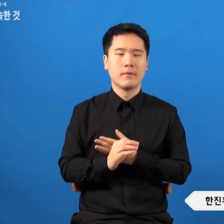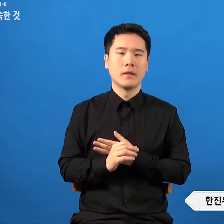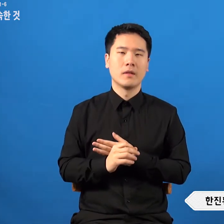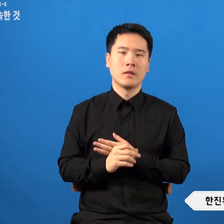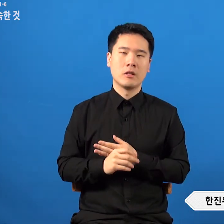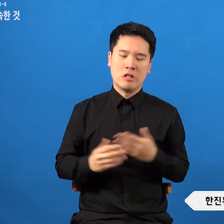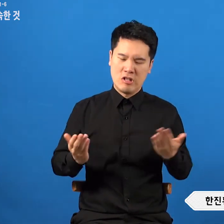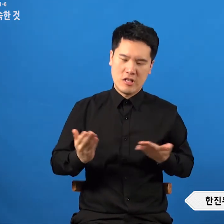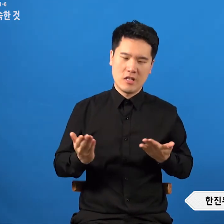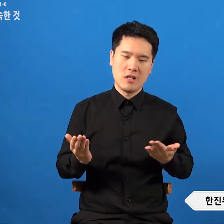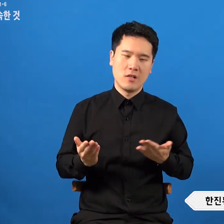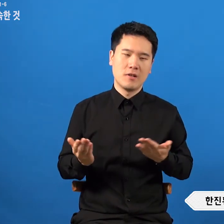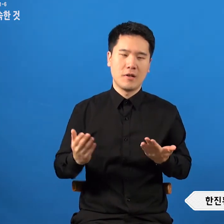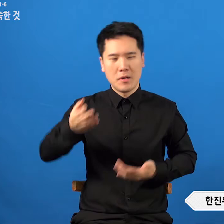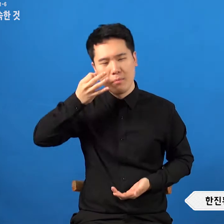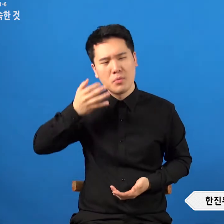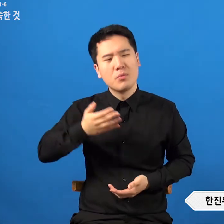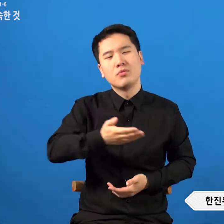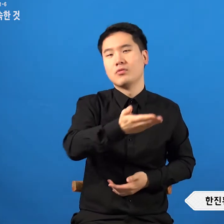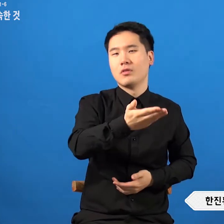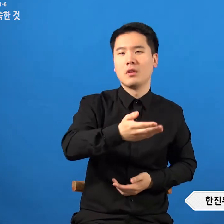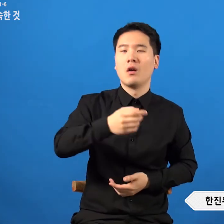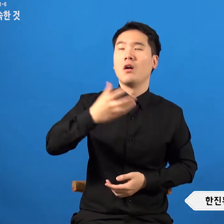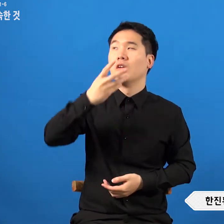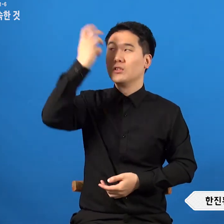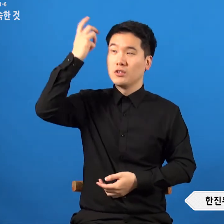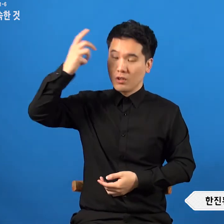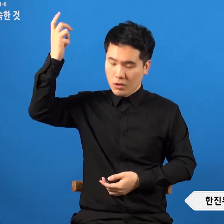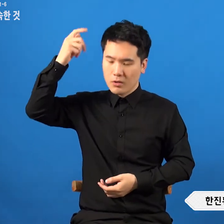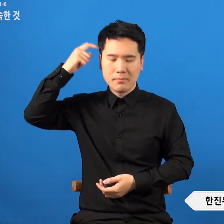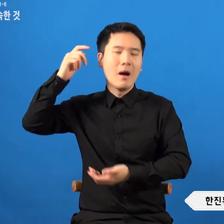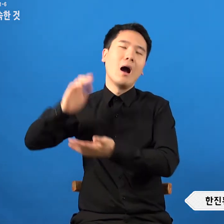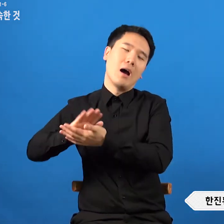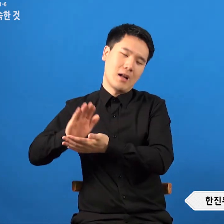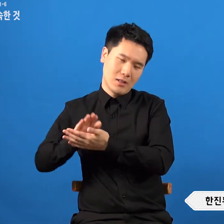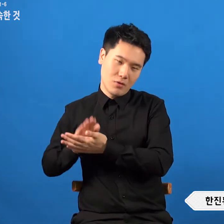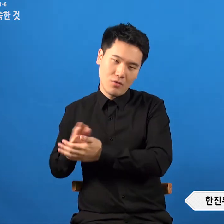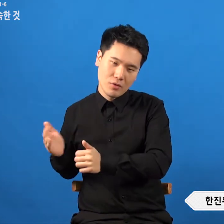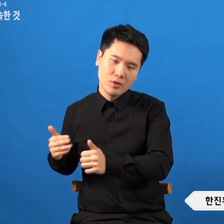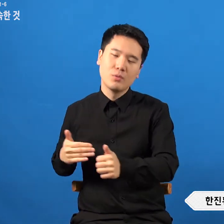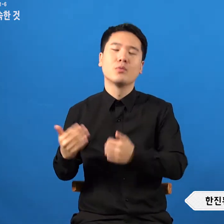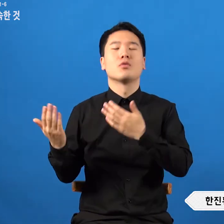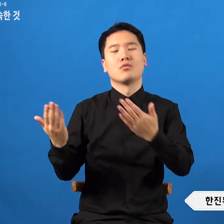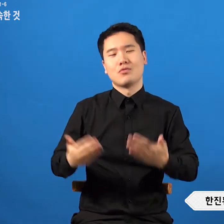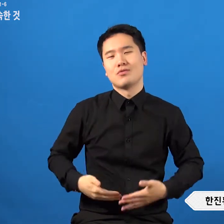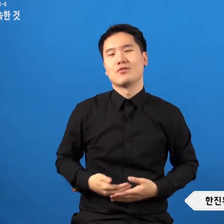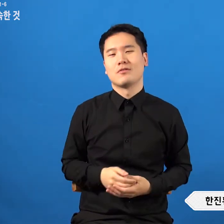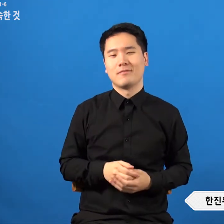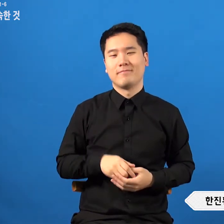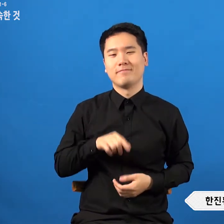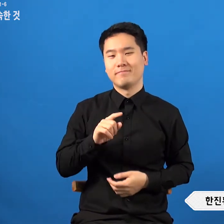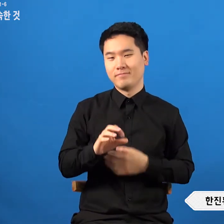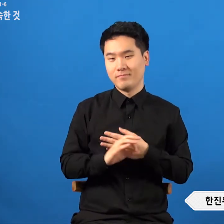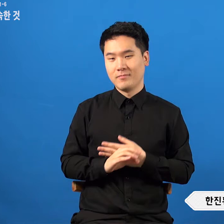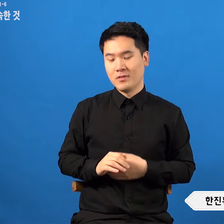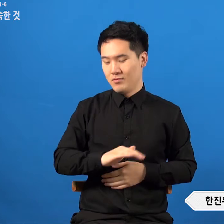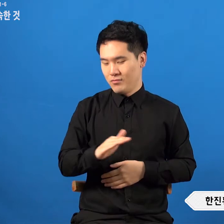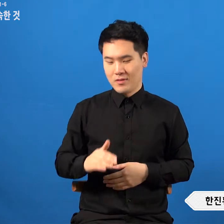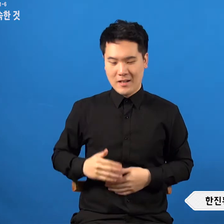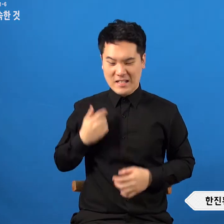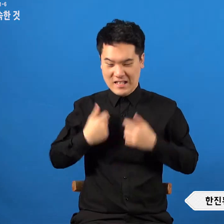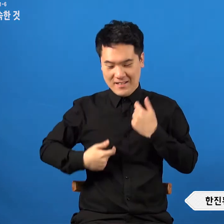순종하면 사역을 펼쳐나가는 것은 성령께서 알아서 펼쳐나가실 것입니다. 그렇게